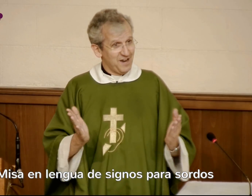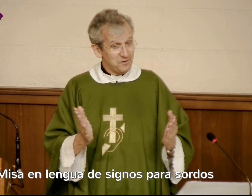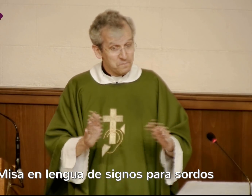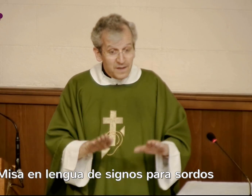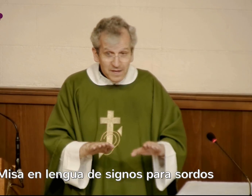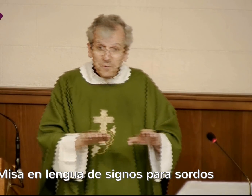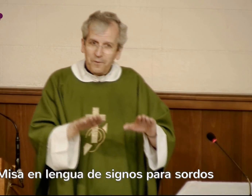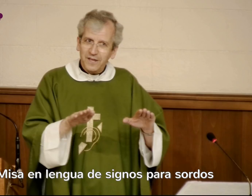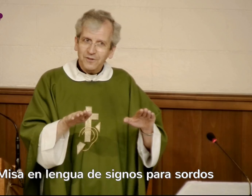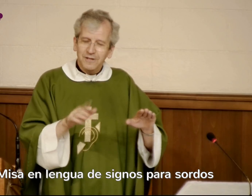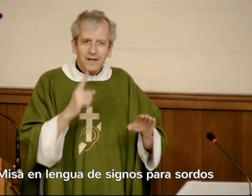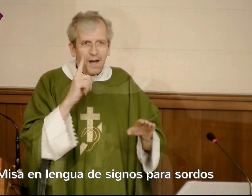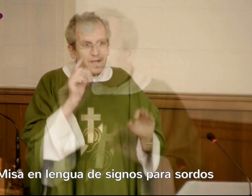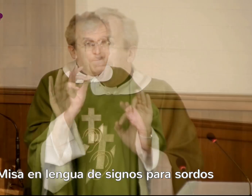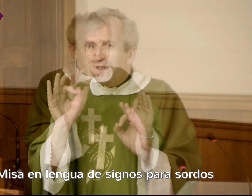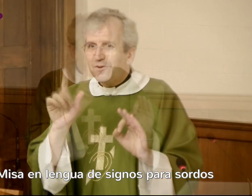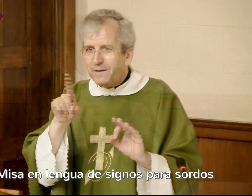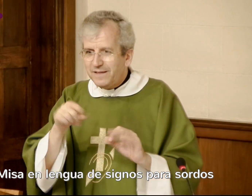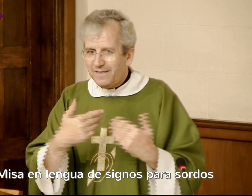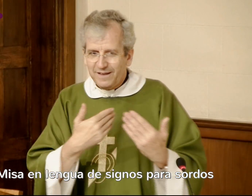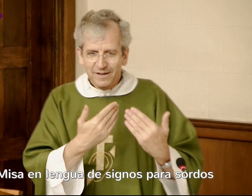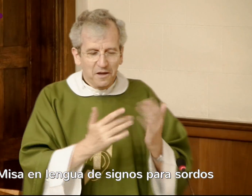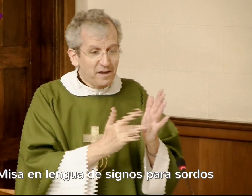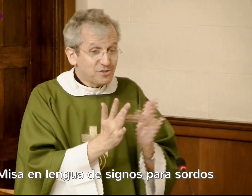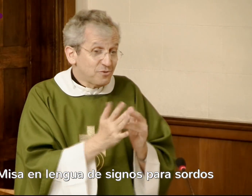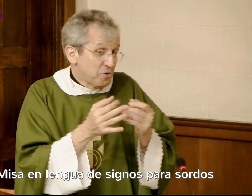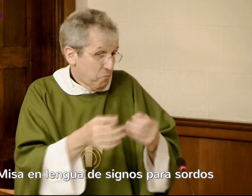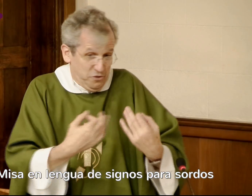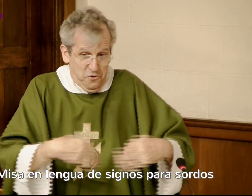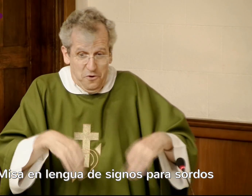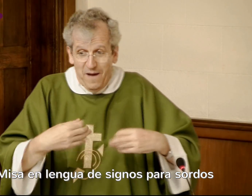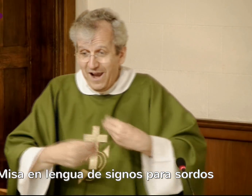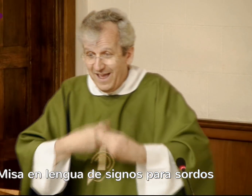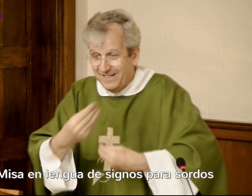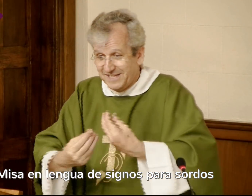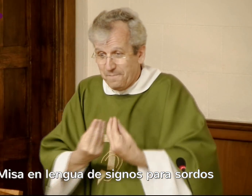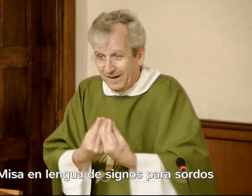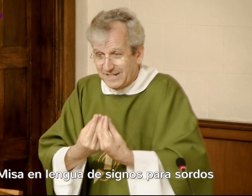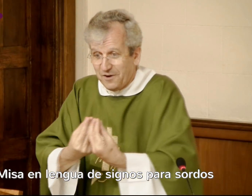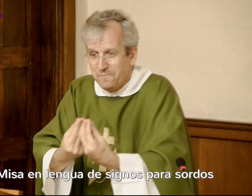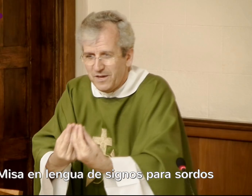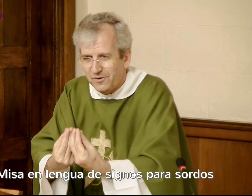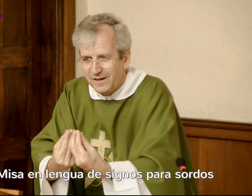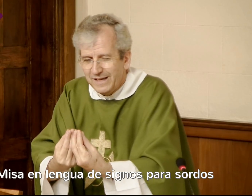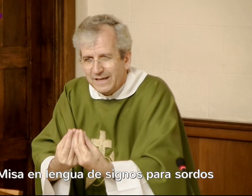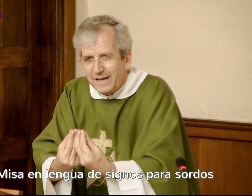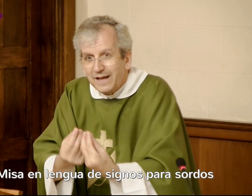enseñaron. Y un poquito habría el peligro también de decir, Jesús, pues normal, el de siempre, el que está conmigo.